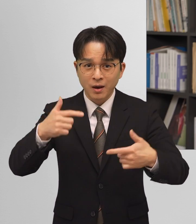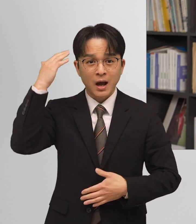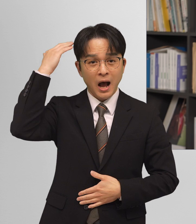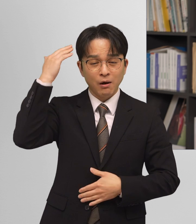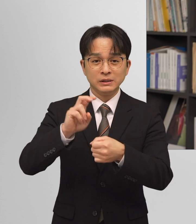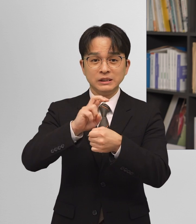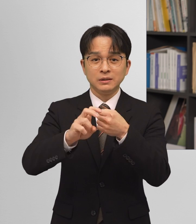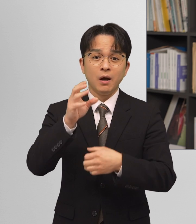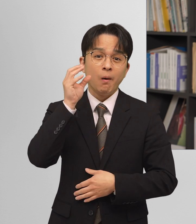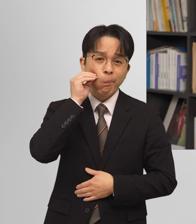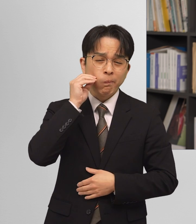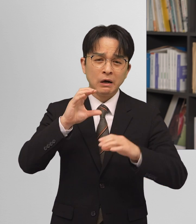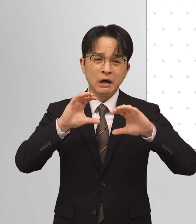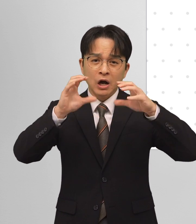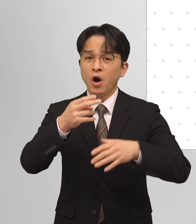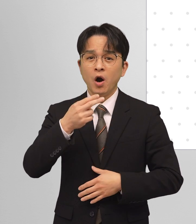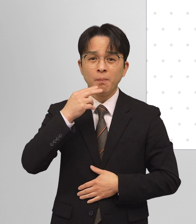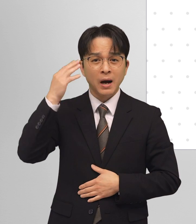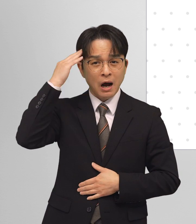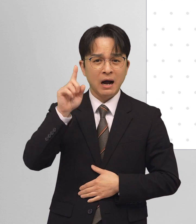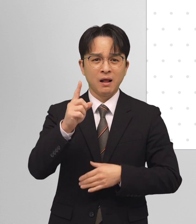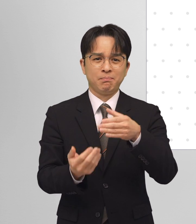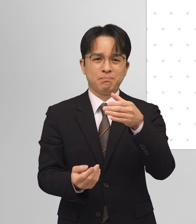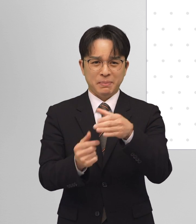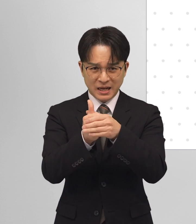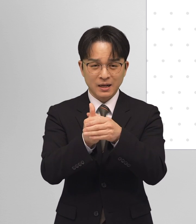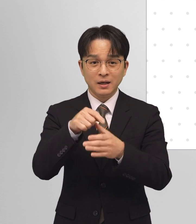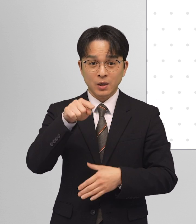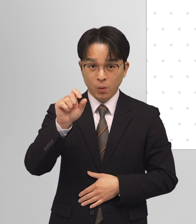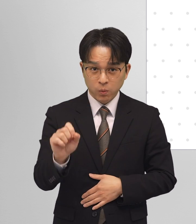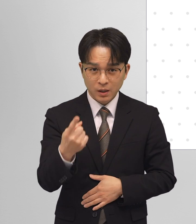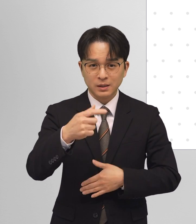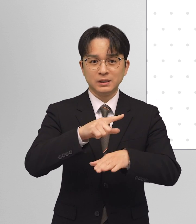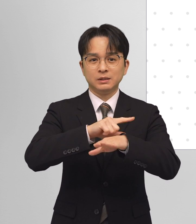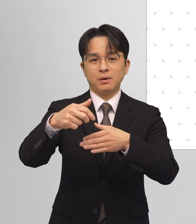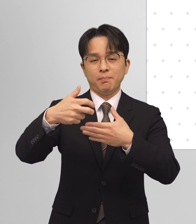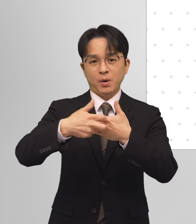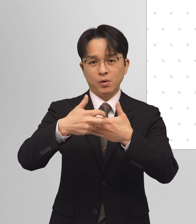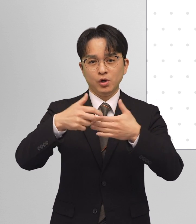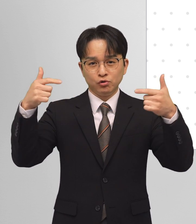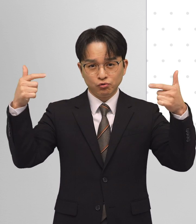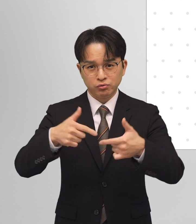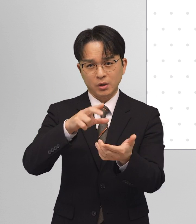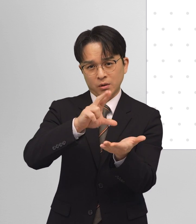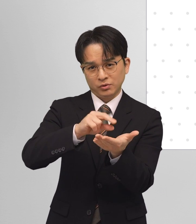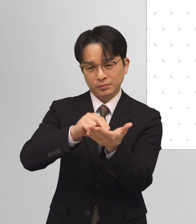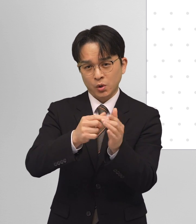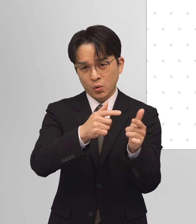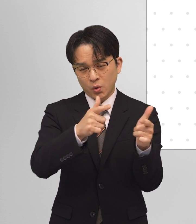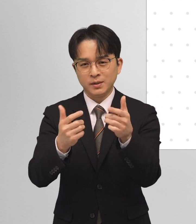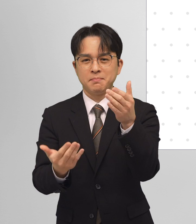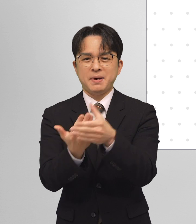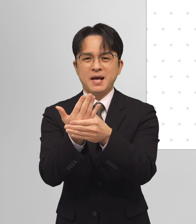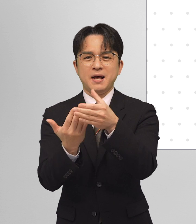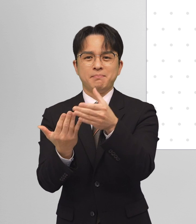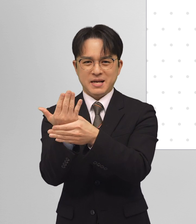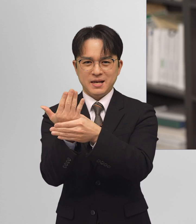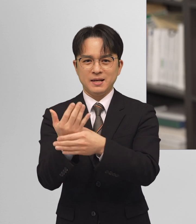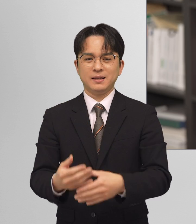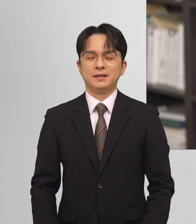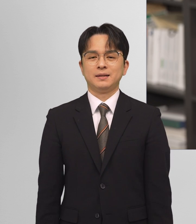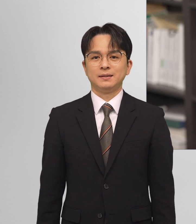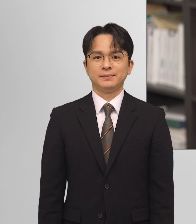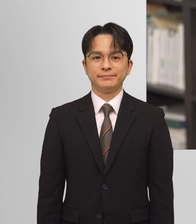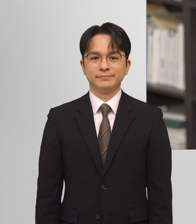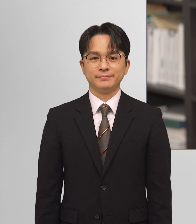않는 나라는 우리나라뿐입니다. 지금까지 의료 인프라의 부족으로 인해 발생하는 문제의 근본적 원인은 의료 인력의 부족인데요.